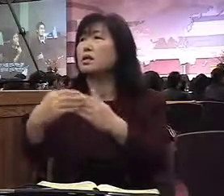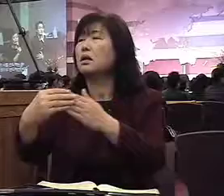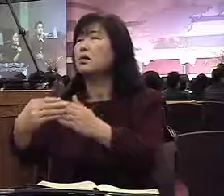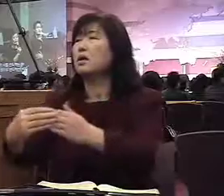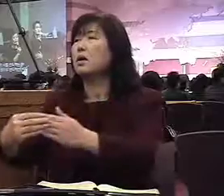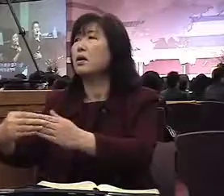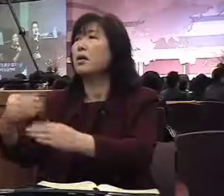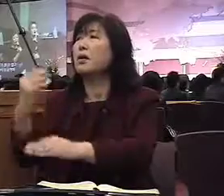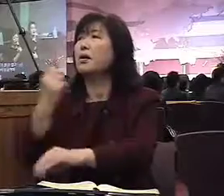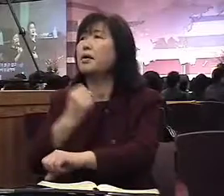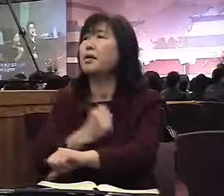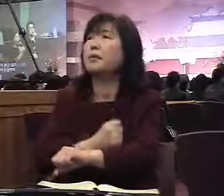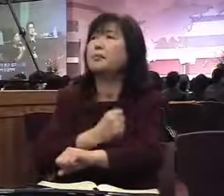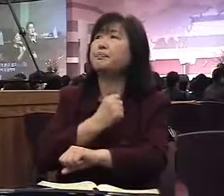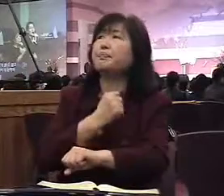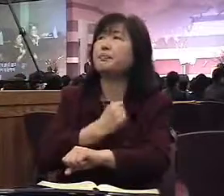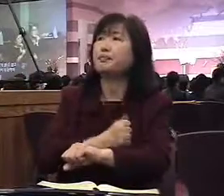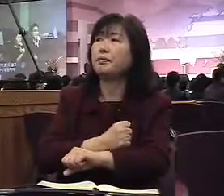인도하신단다.